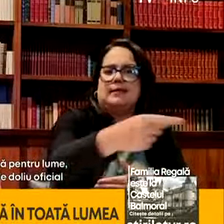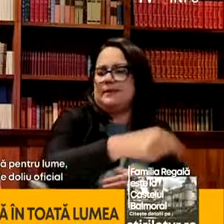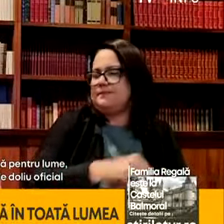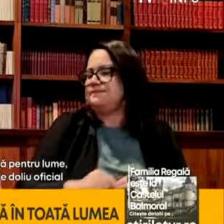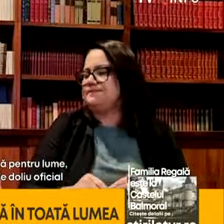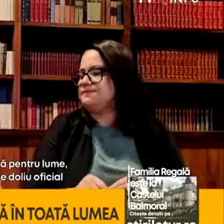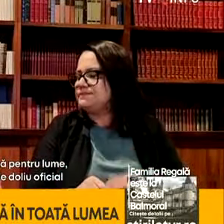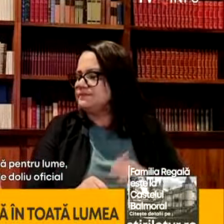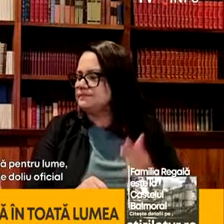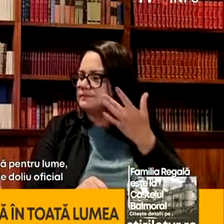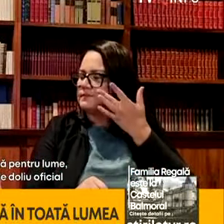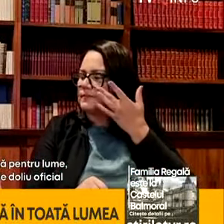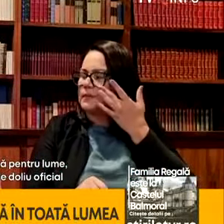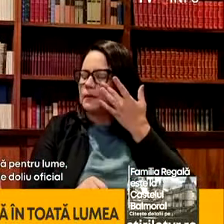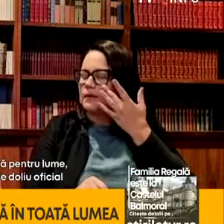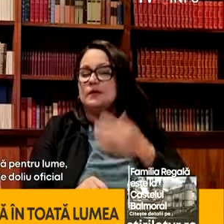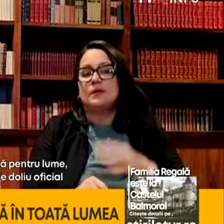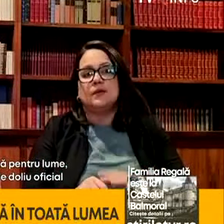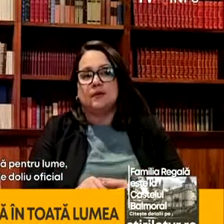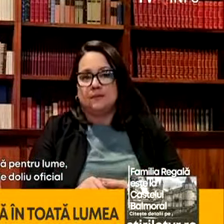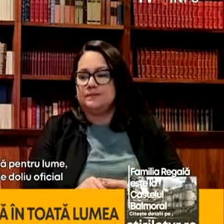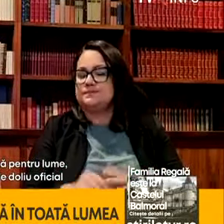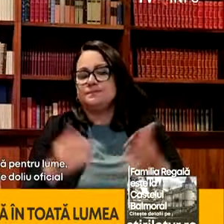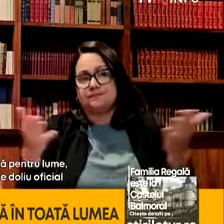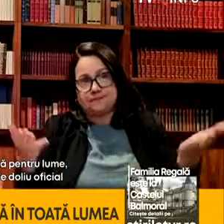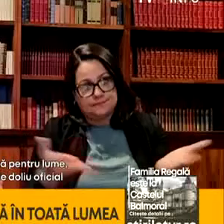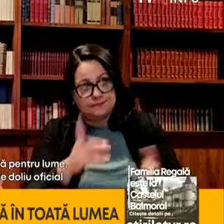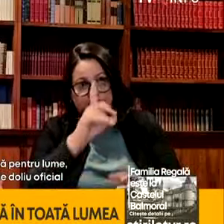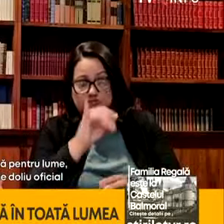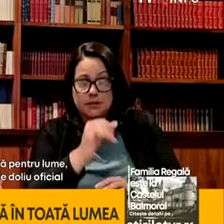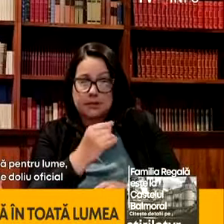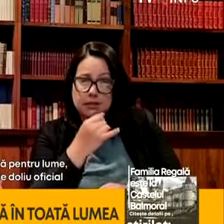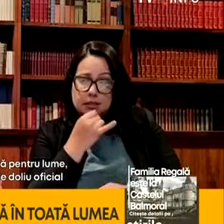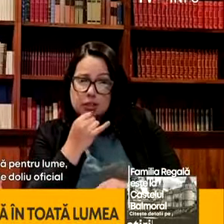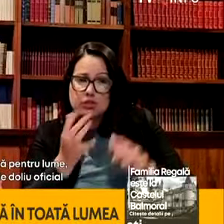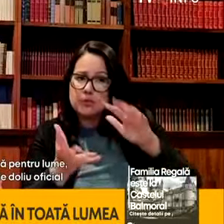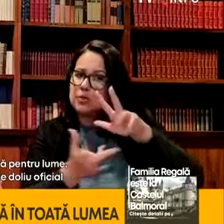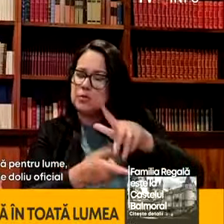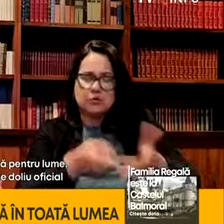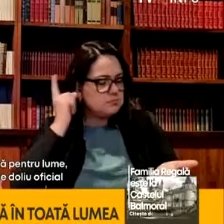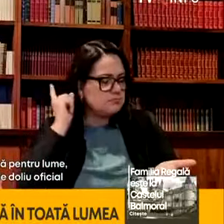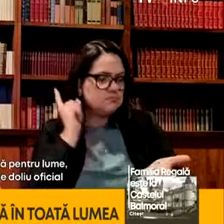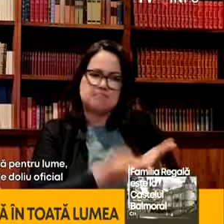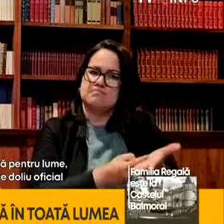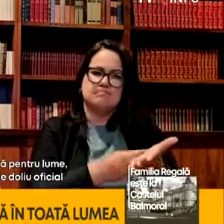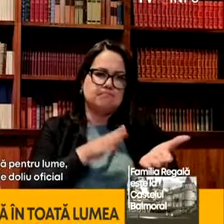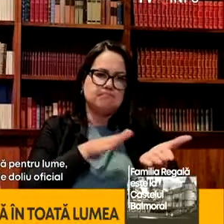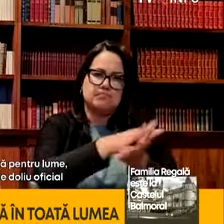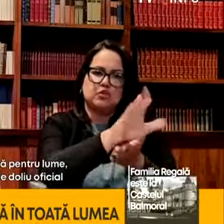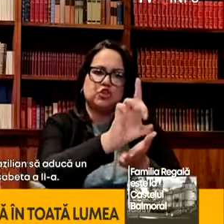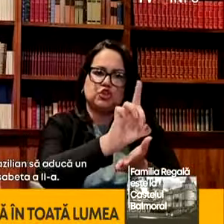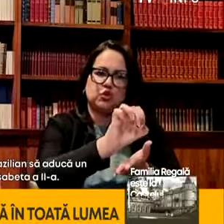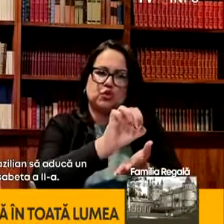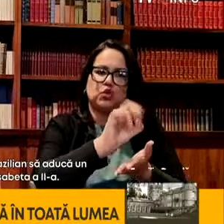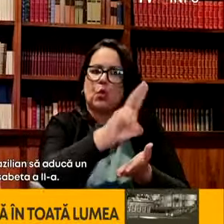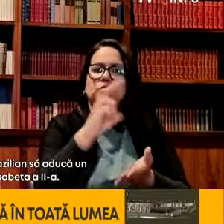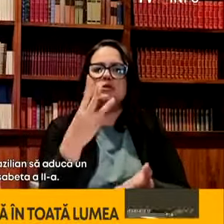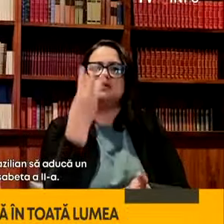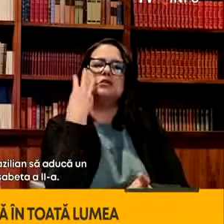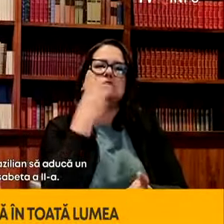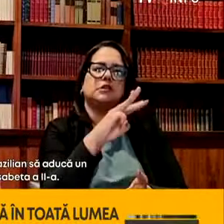E termina aqui. Nesta data triste para o mundo, decretamos 3 dias de luto oficial